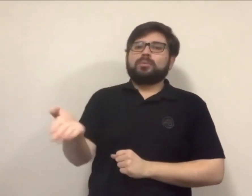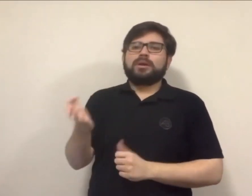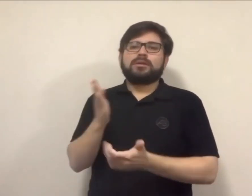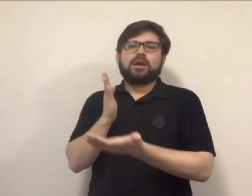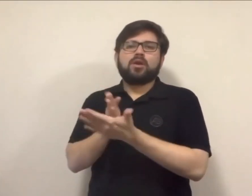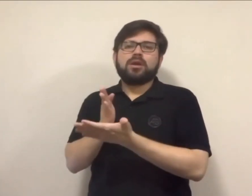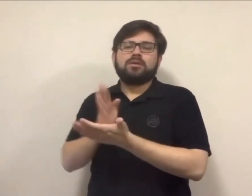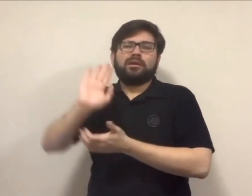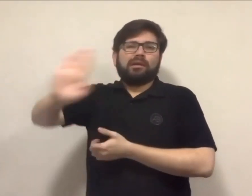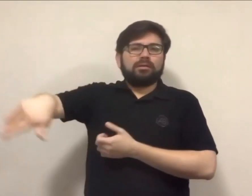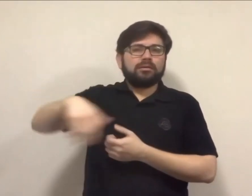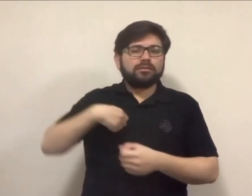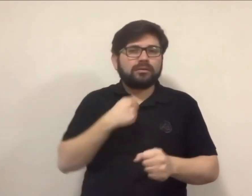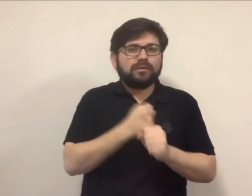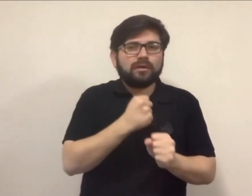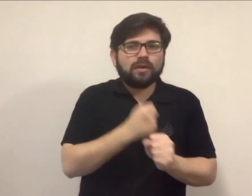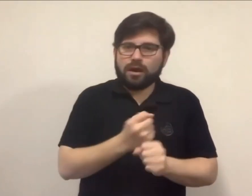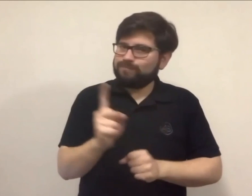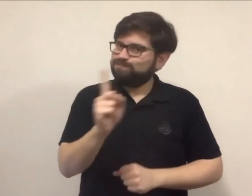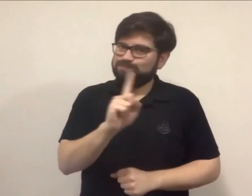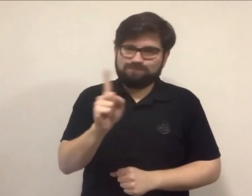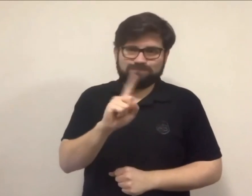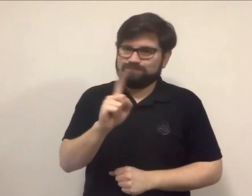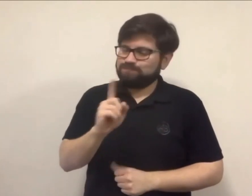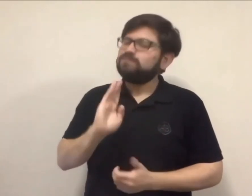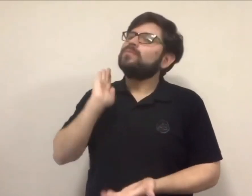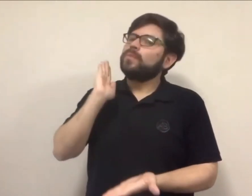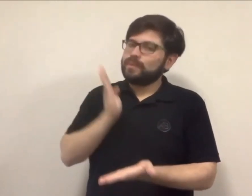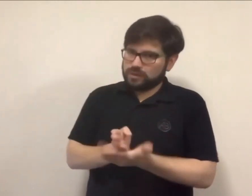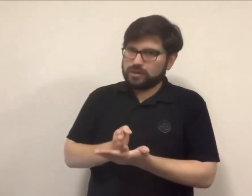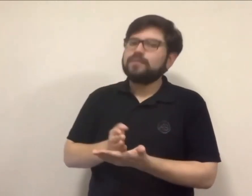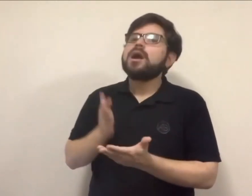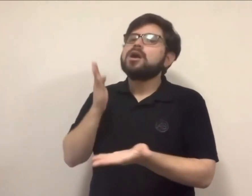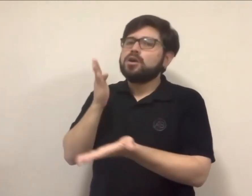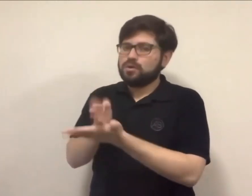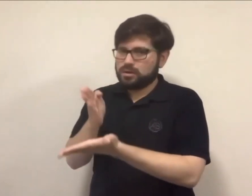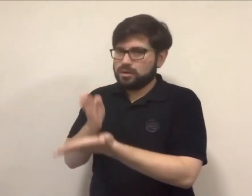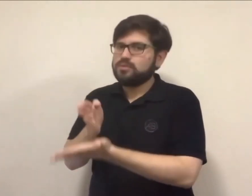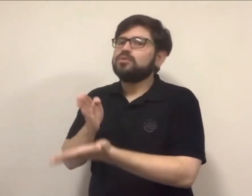No pueden ser trabajos forzados o que signifiquen